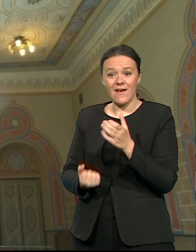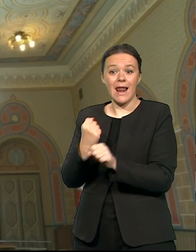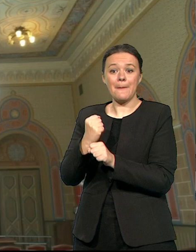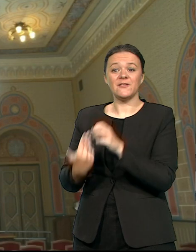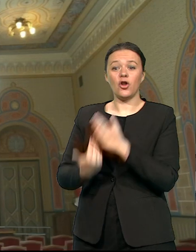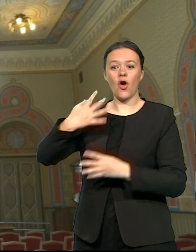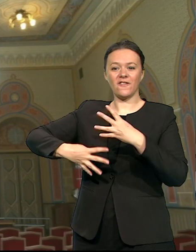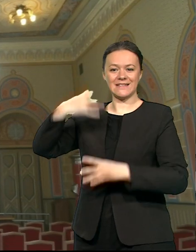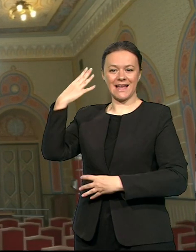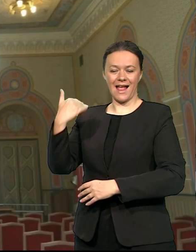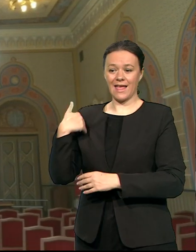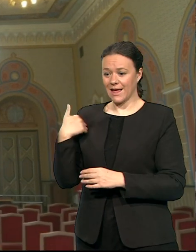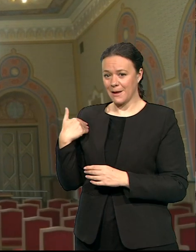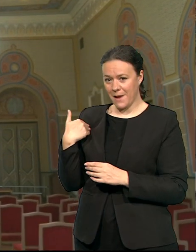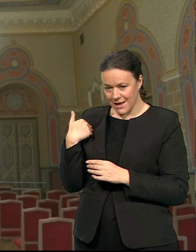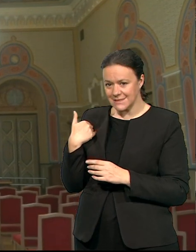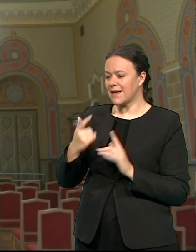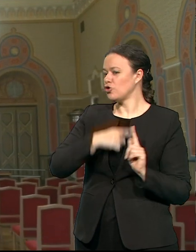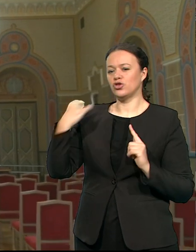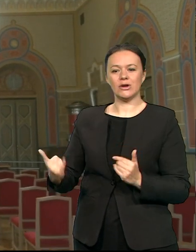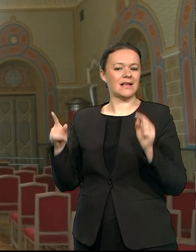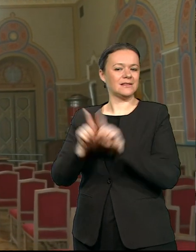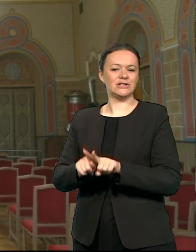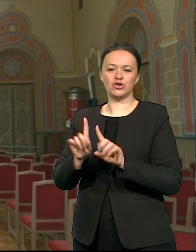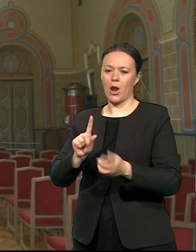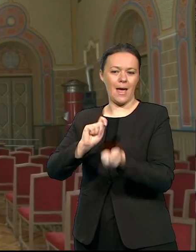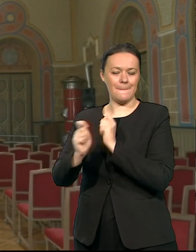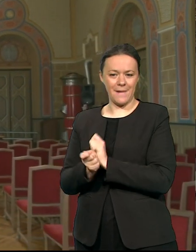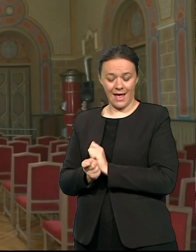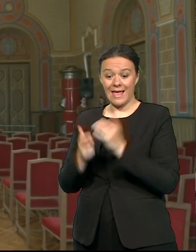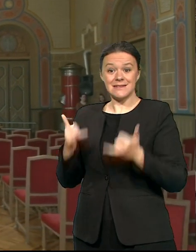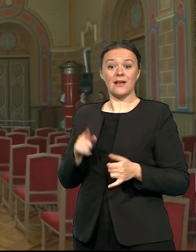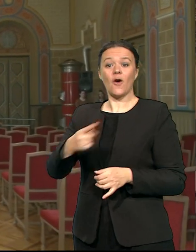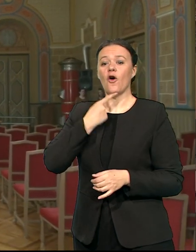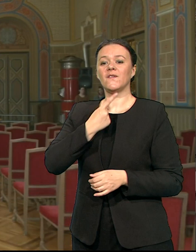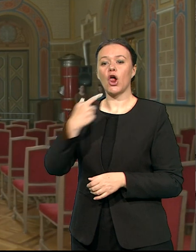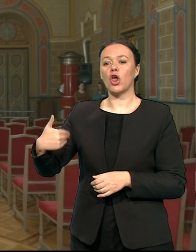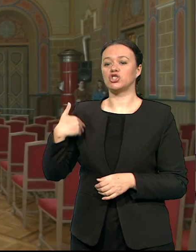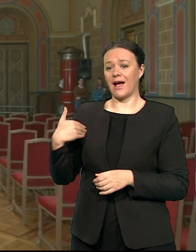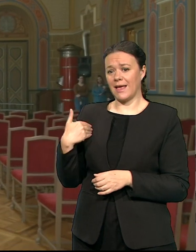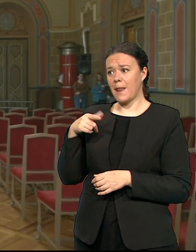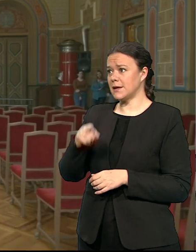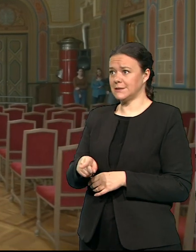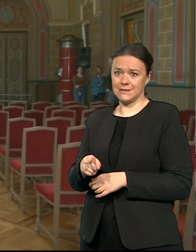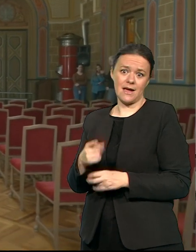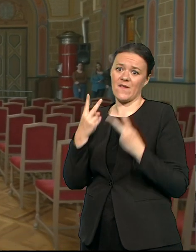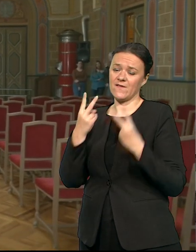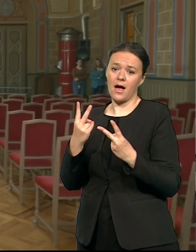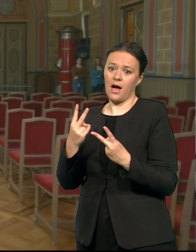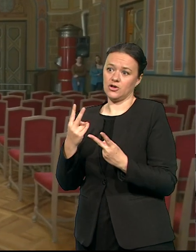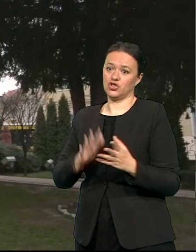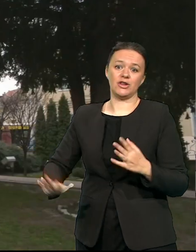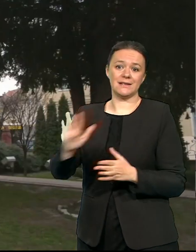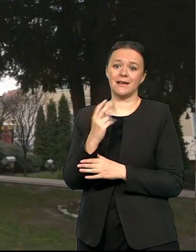gimnazije, koja se od tada više nije menjala. Danas je ovo filološka gimnazija od posebnog interesa za Republiku